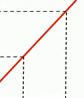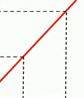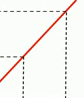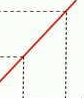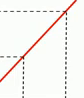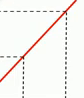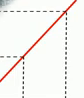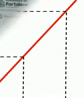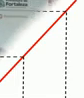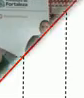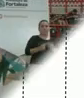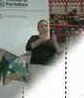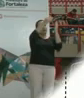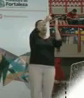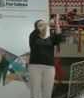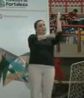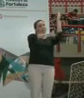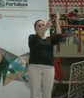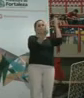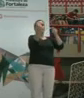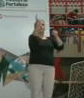3.